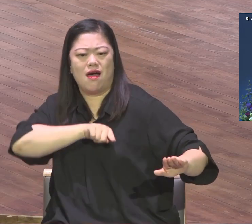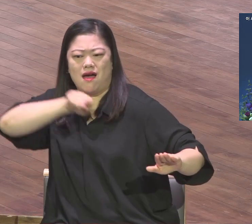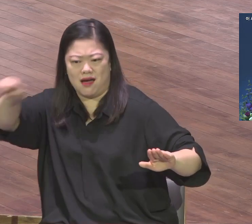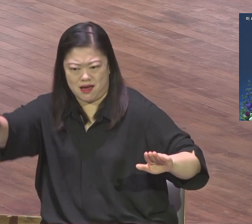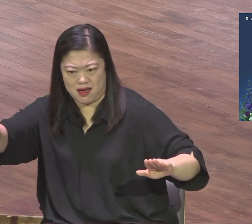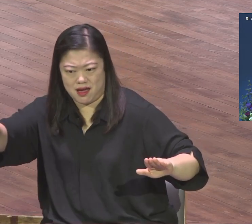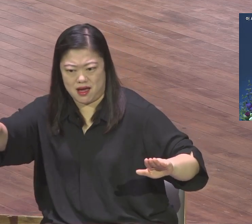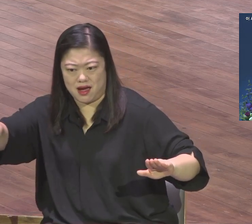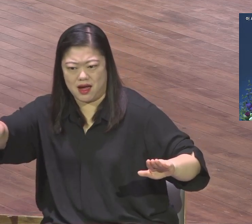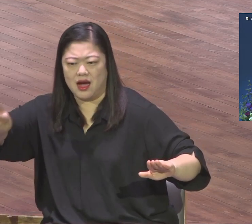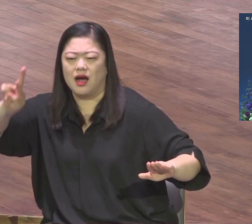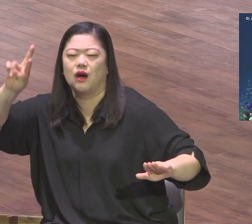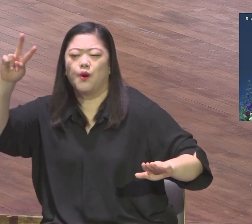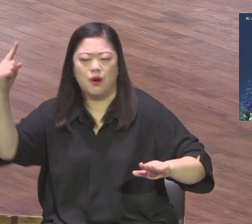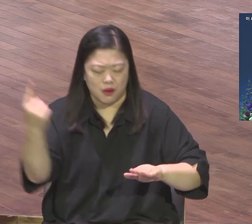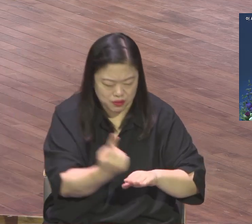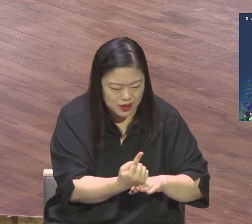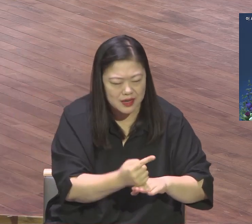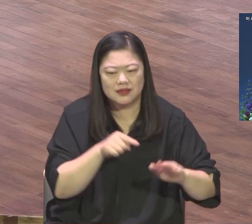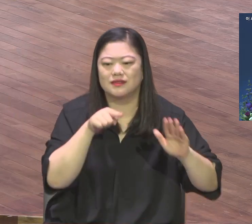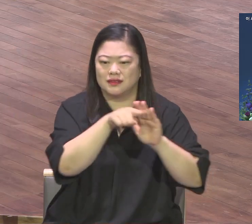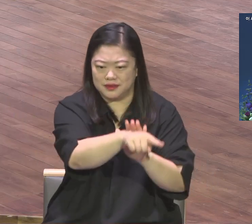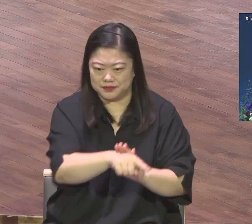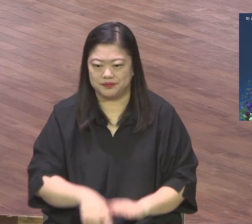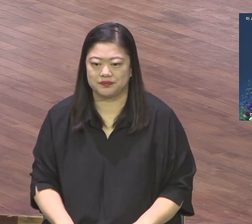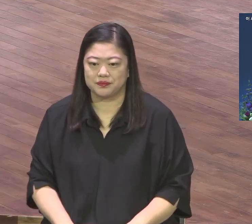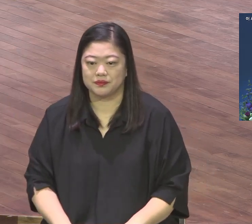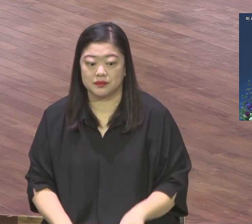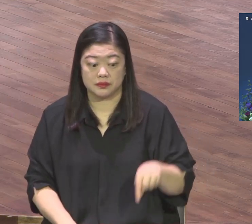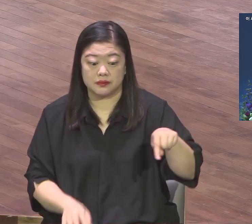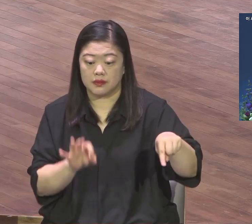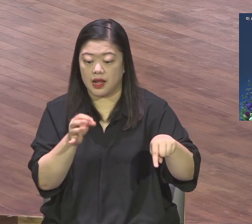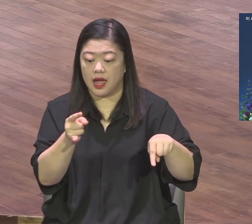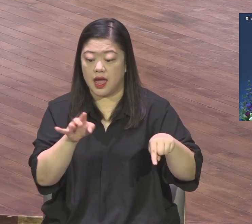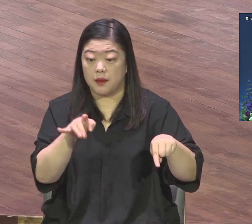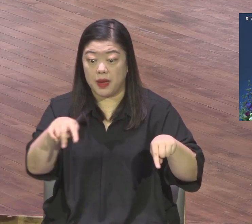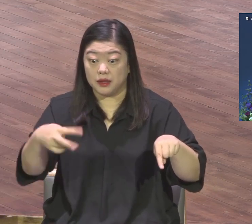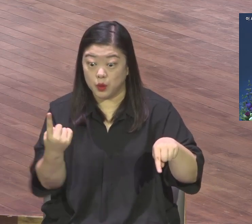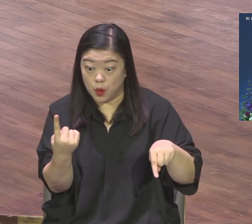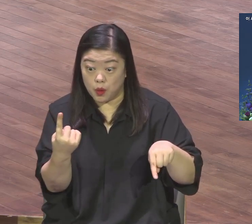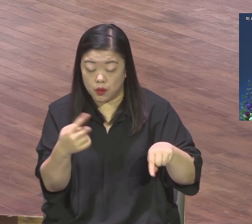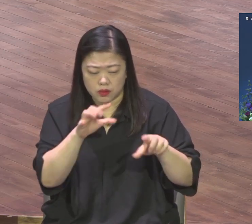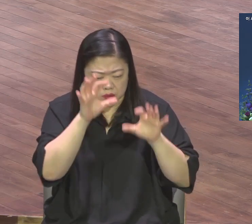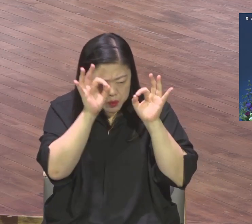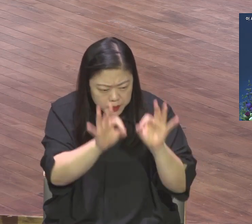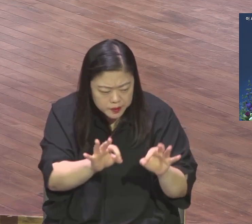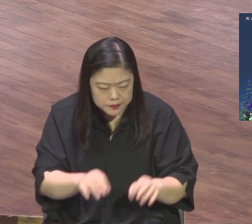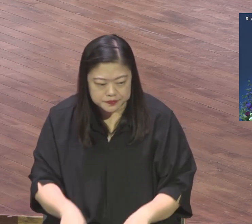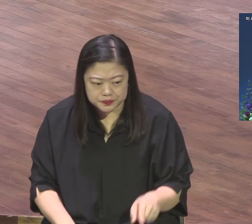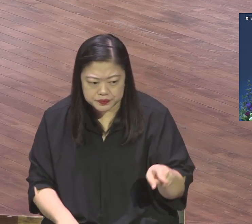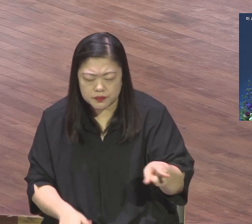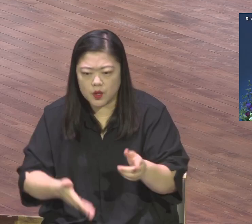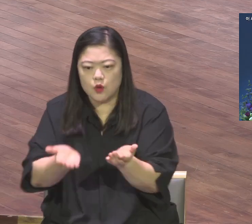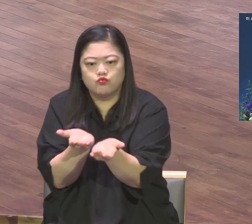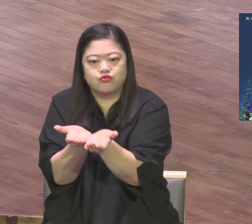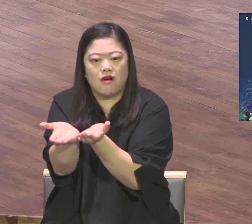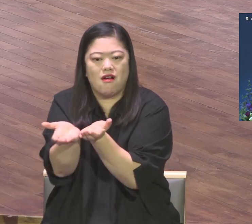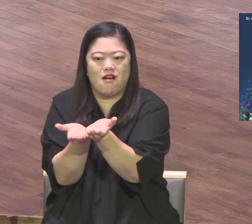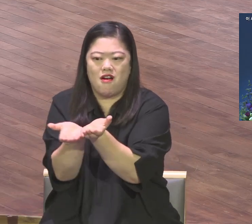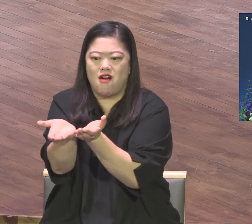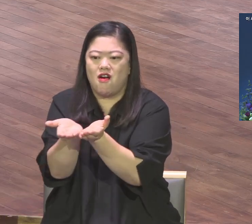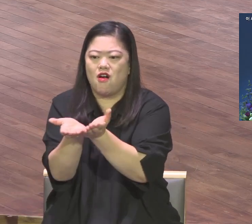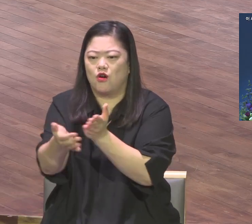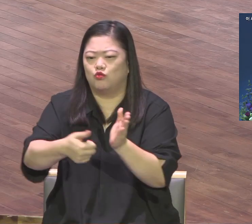당시 에베소는 어떤 도시였느냐? 세계적인 무역 도시였어요.